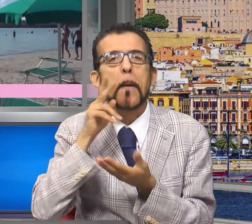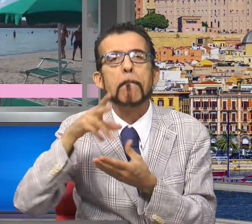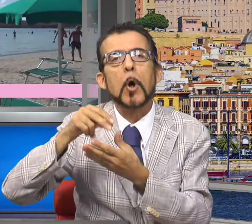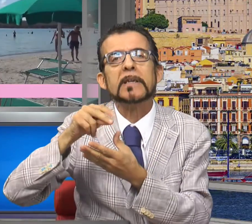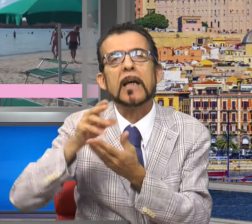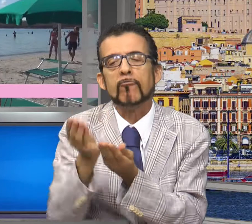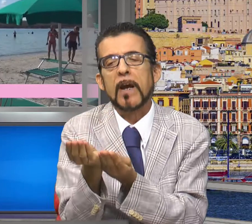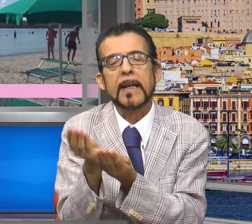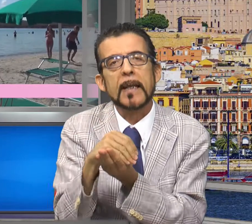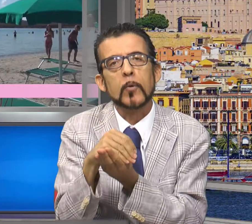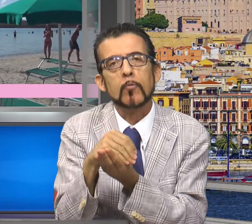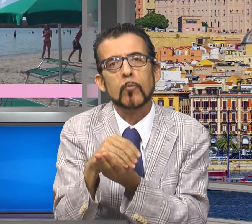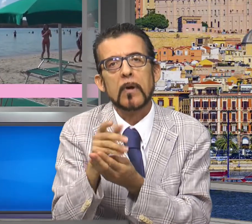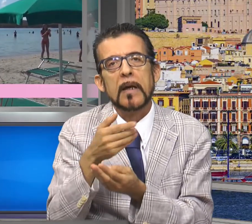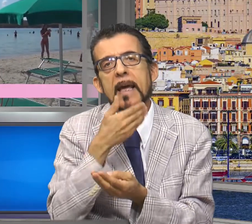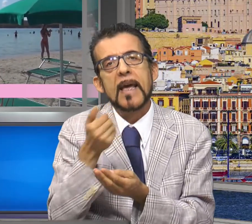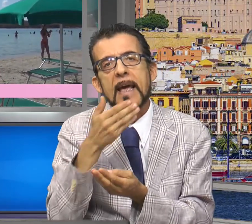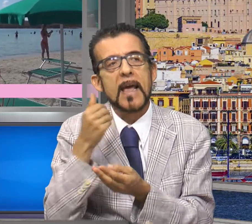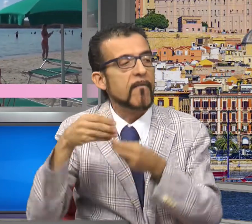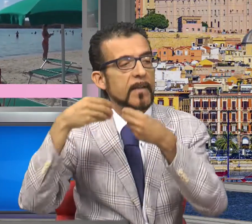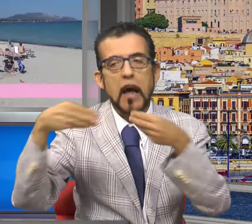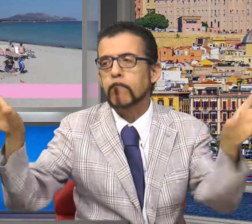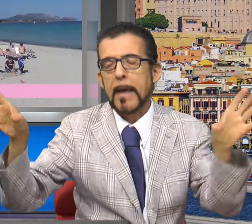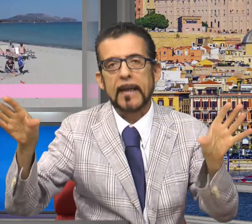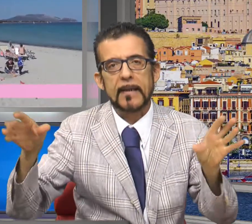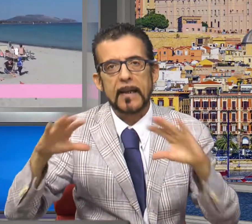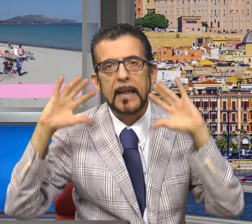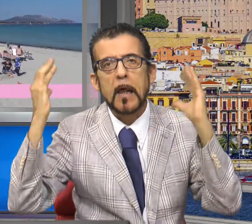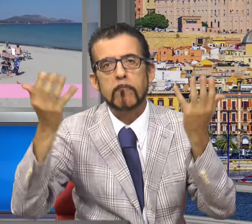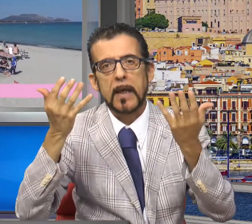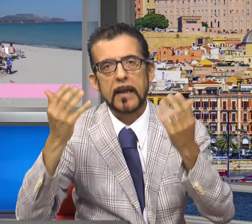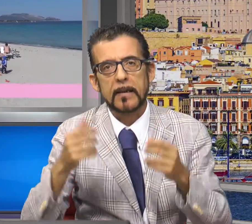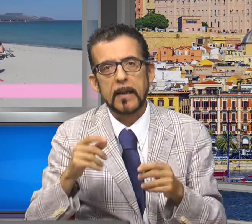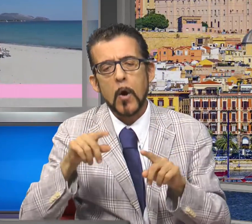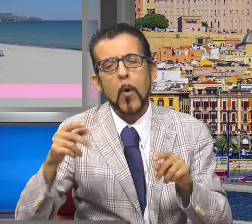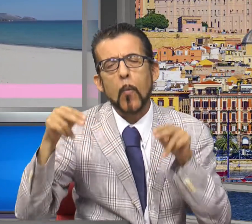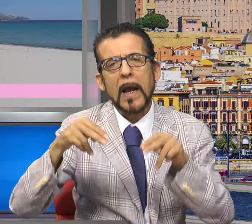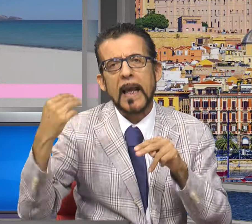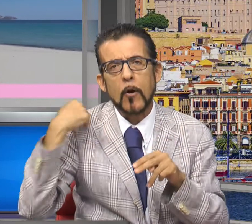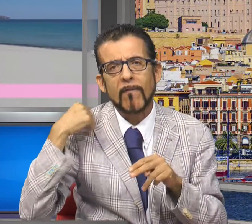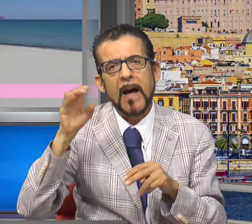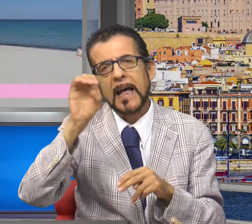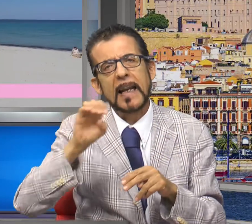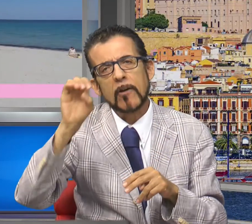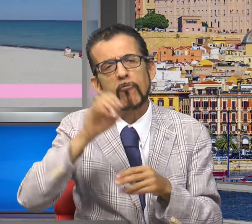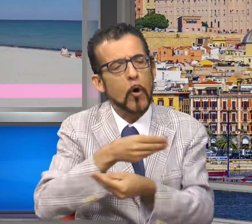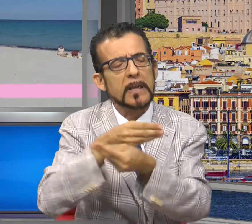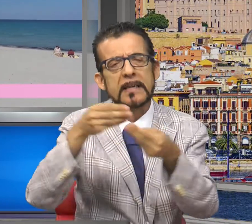che impedisca la dispersione di mozziconi nell'ambiente. Qualche anno fa la Regione Sardegna li distribuiva gratuitamente in tutte le